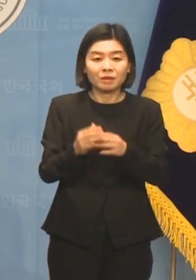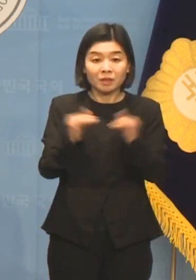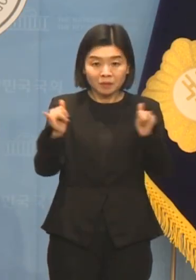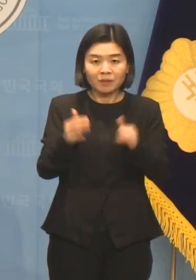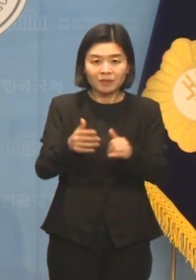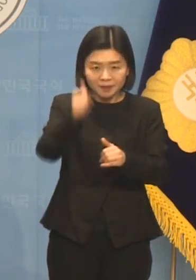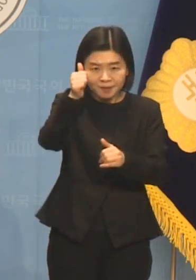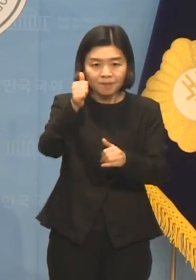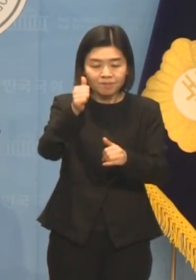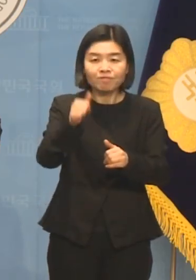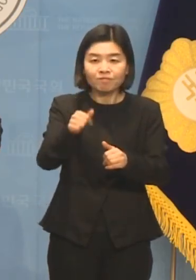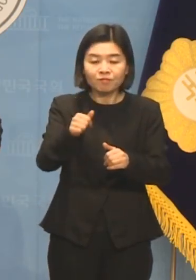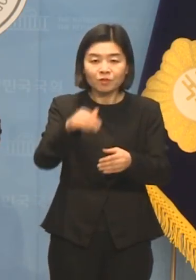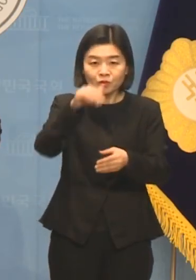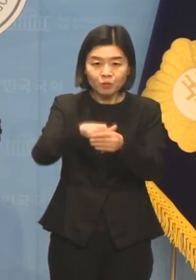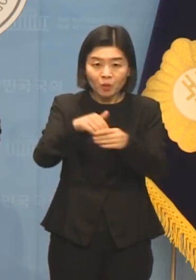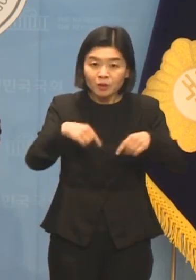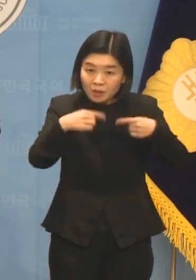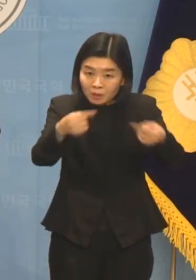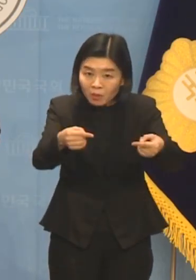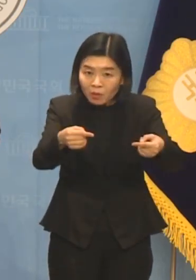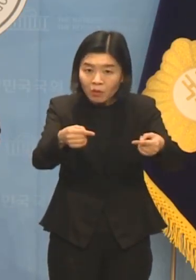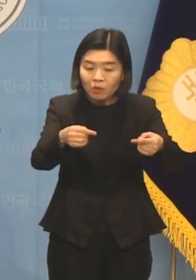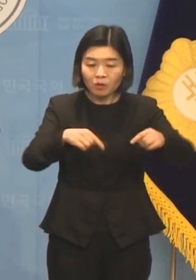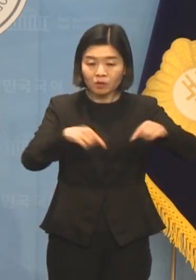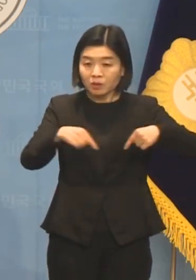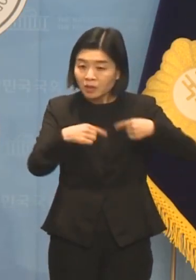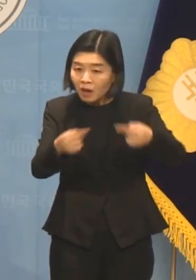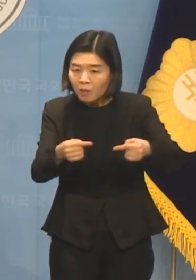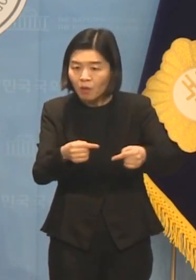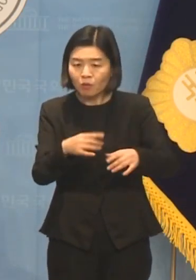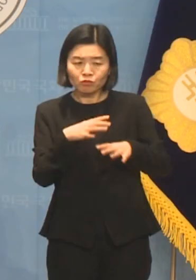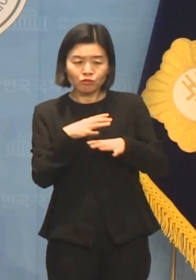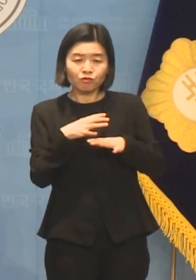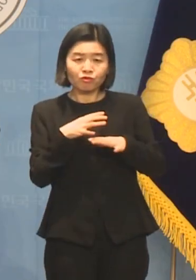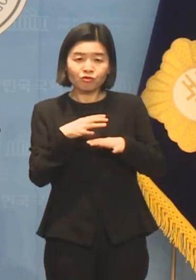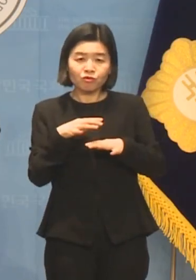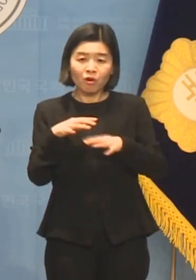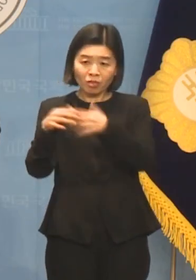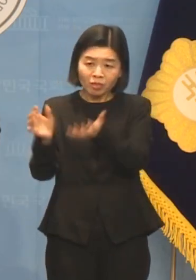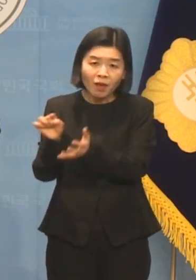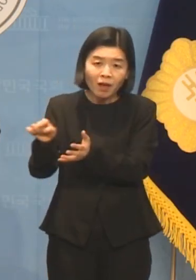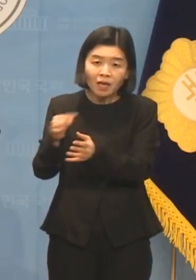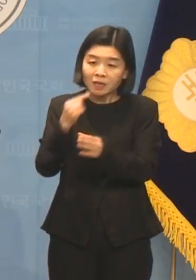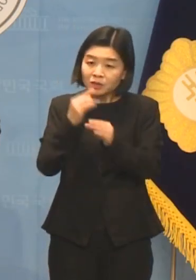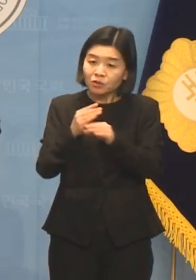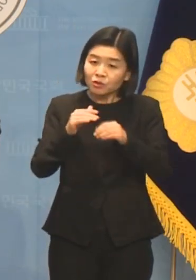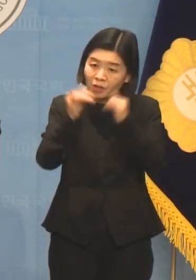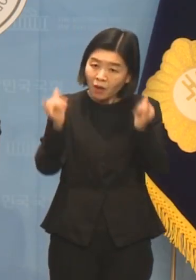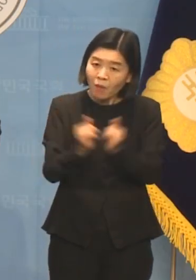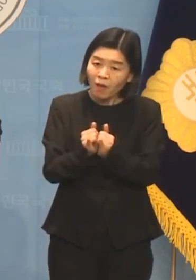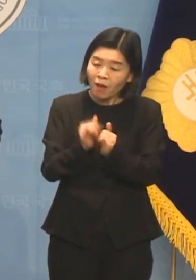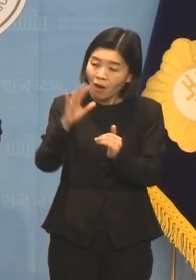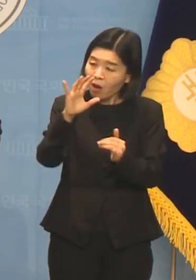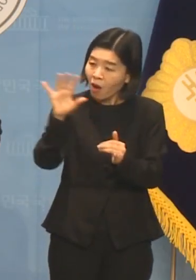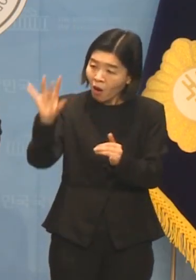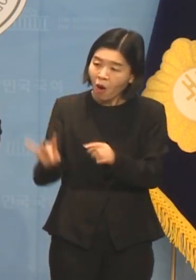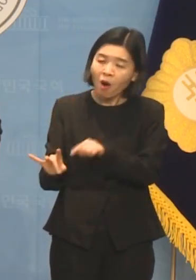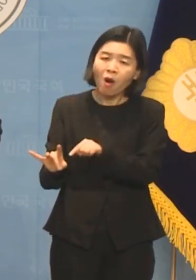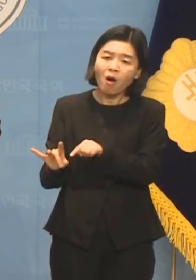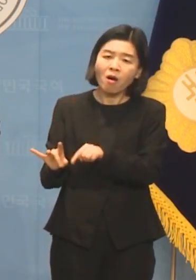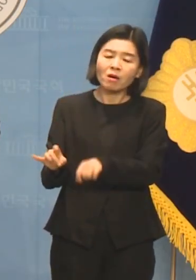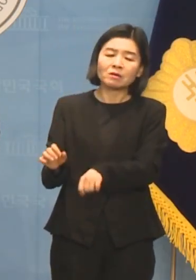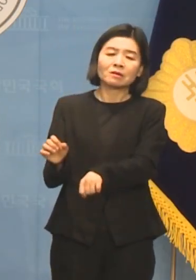정치 참여를 두려워하는 정당이 어떻게 민주사회에 어울릴 수나 있겠습니까? 아예 귀찮기